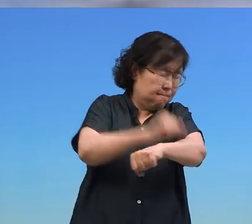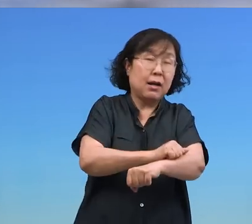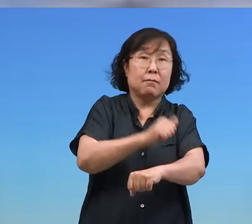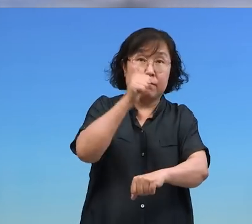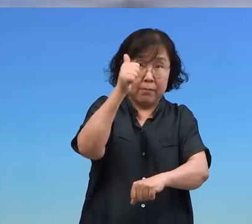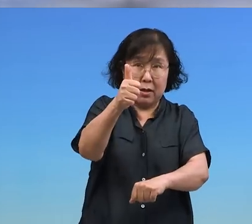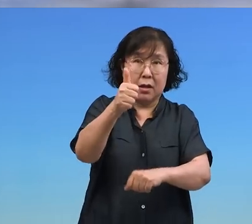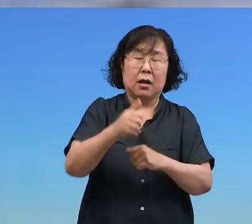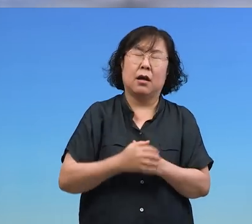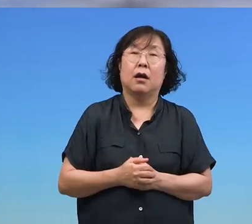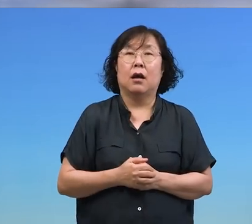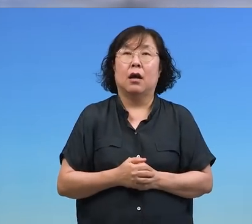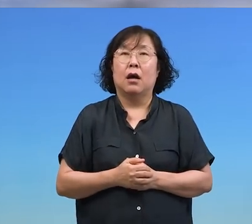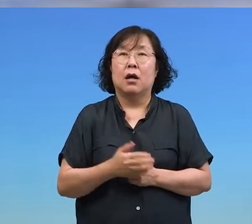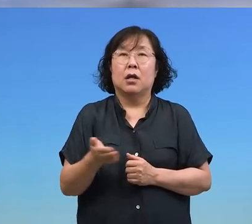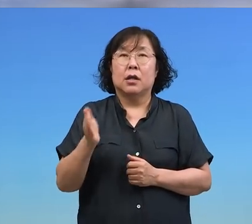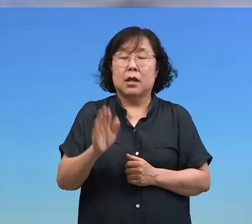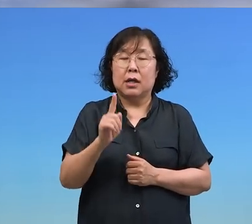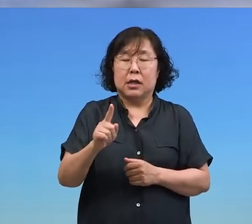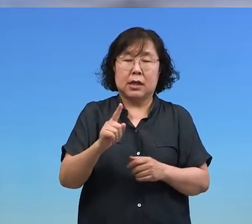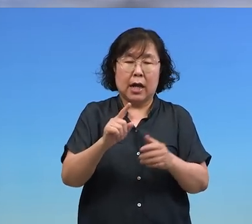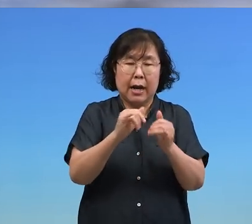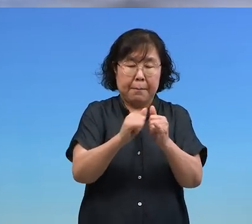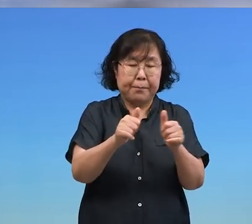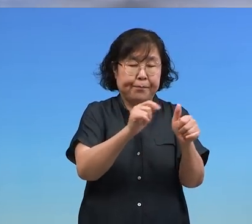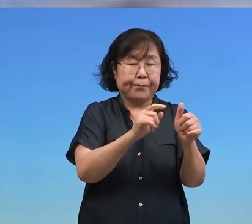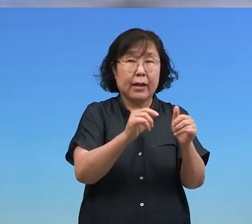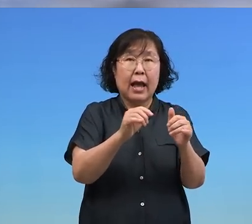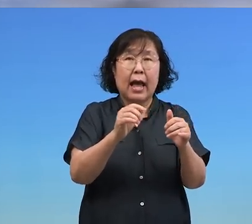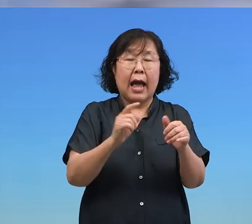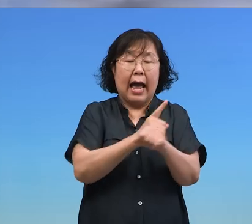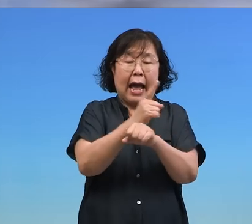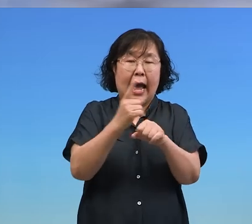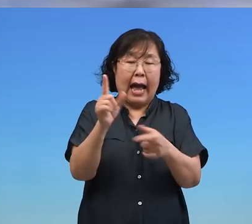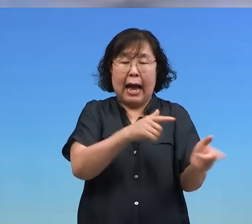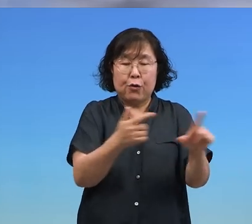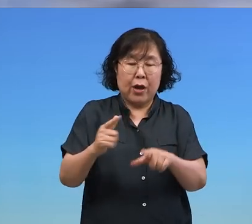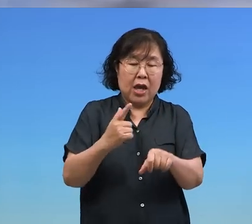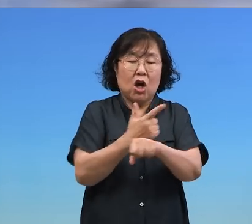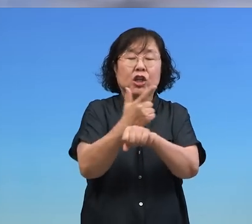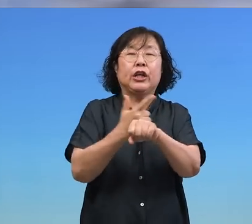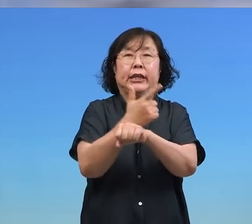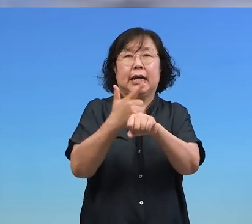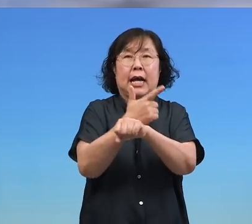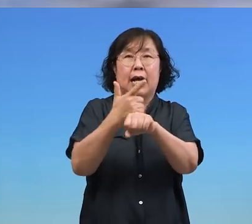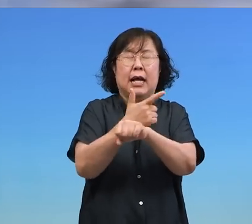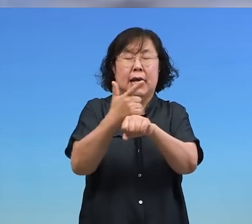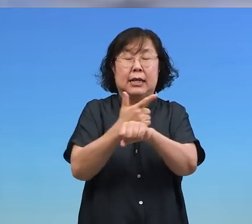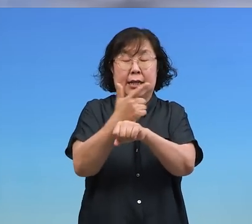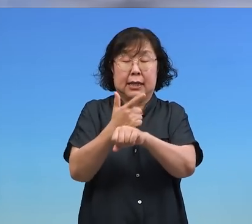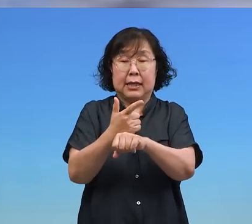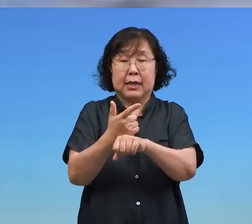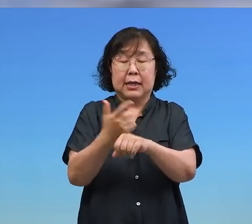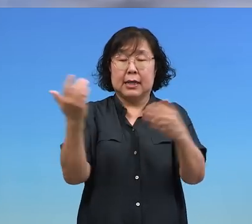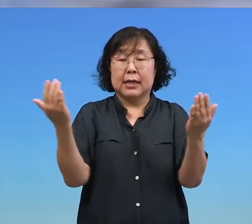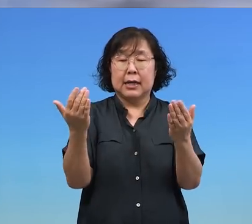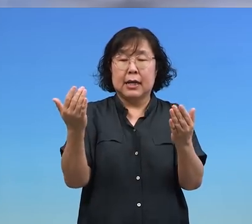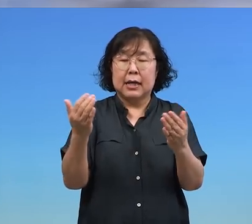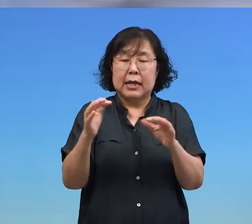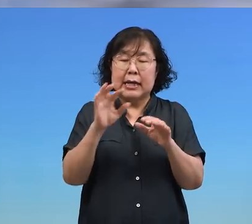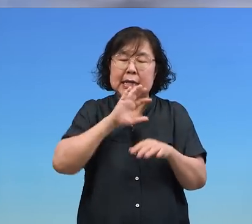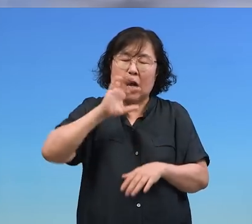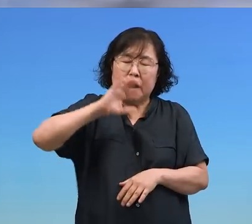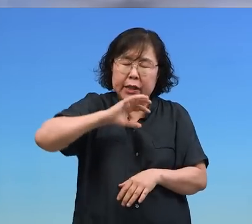실력간대요 그런데 이분이 하루에 6시간씩 연습한대요 그래서 어느 친구가 물었대요 아니 자네는 이미